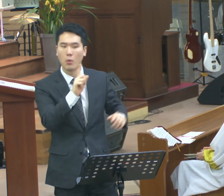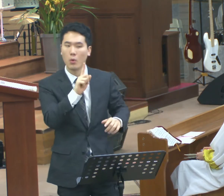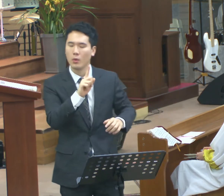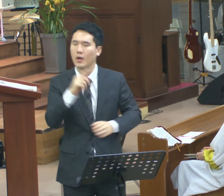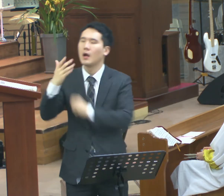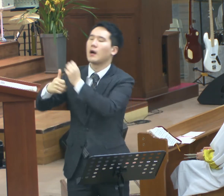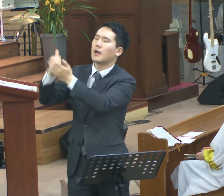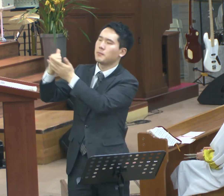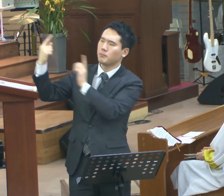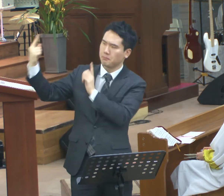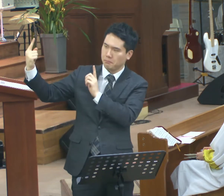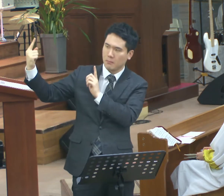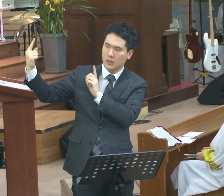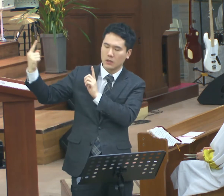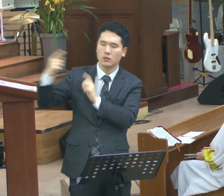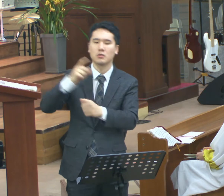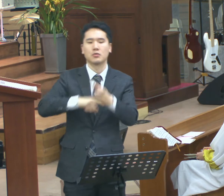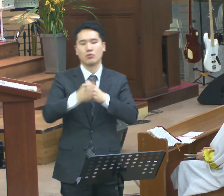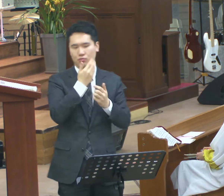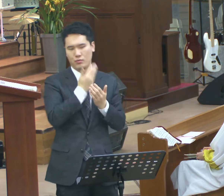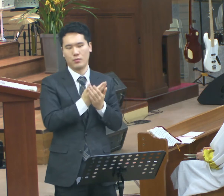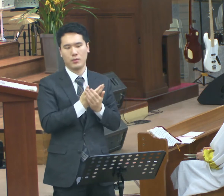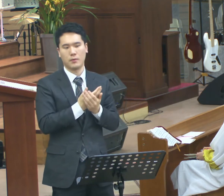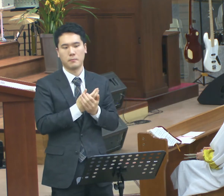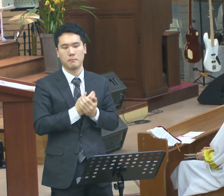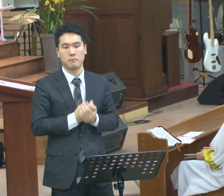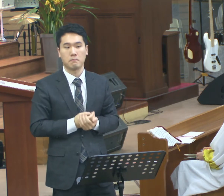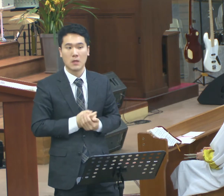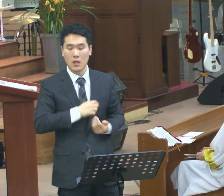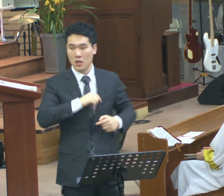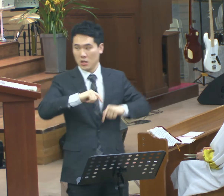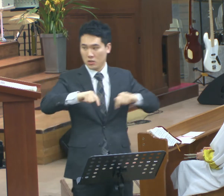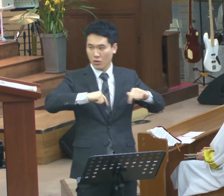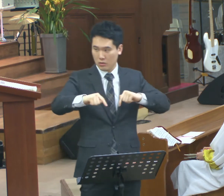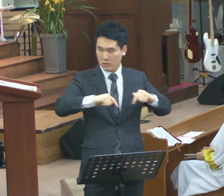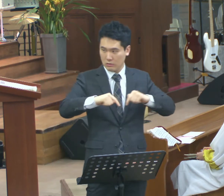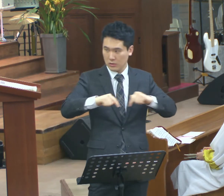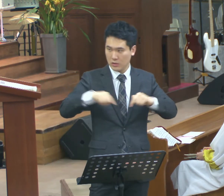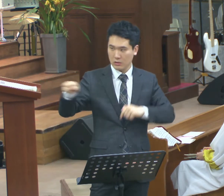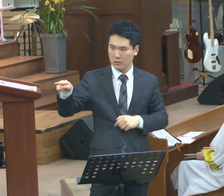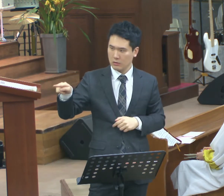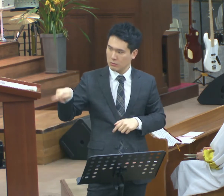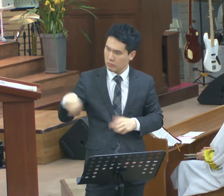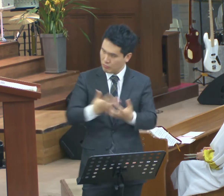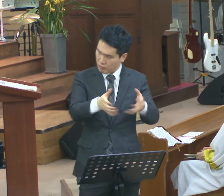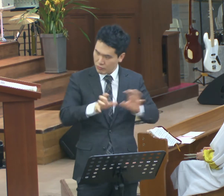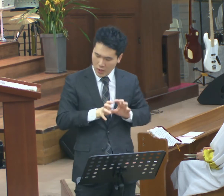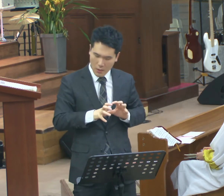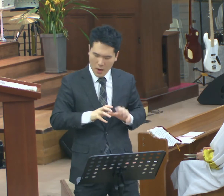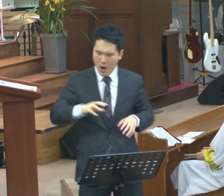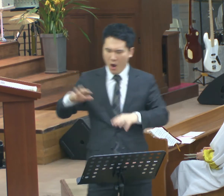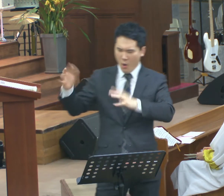정치계나 연예계의 환호성 속에 살아온 많은 사람들, 그것이 계속되지 않고 어느 날